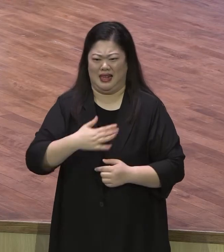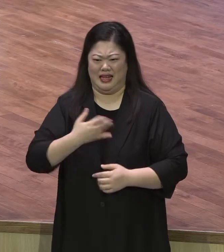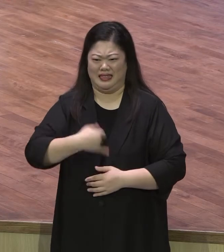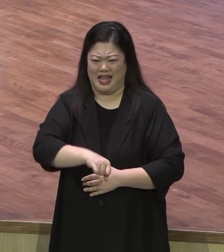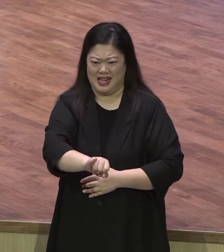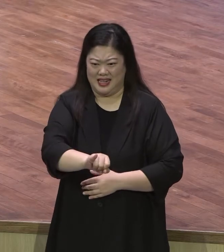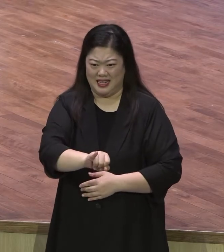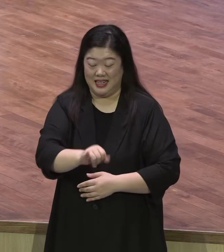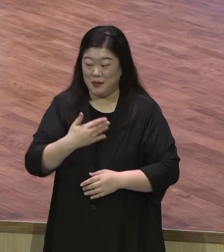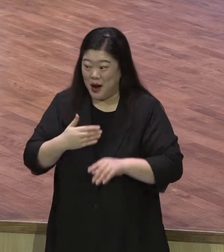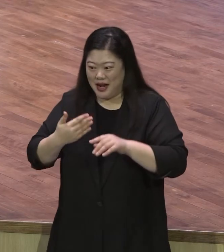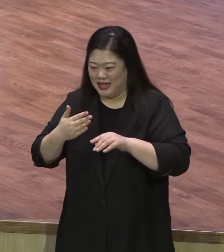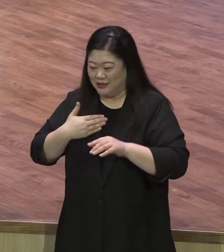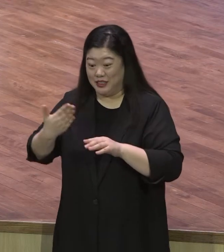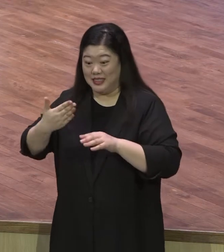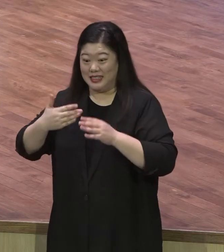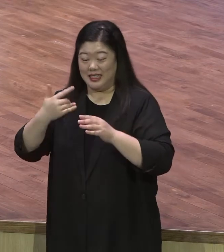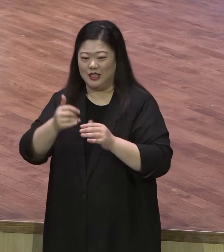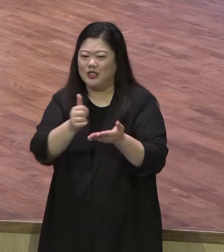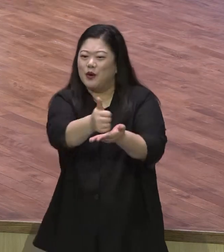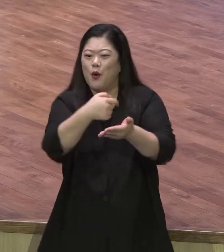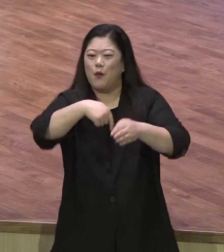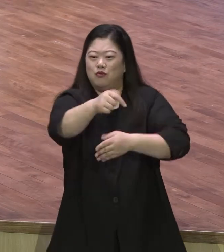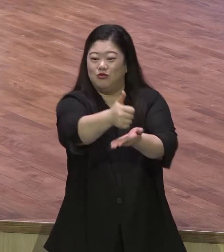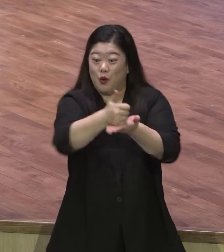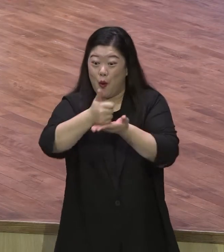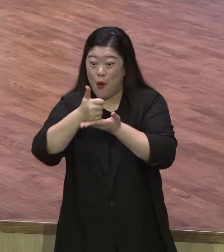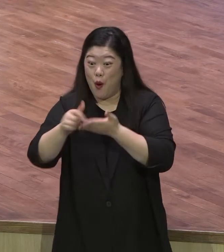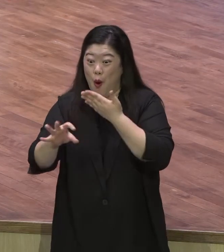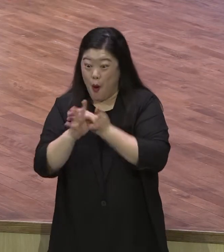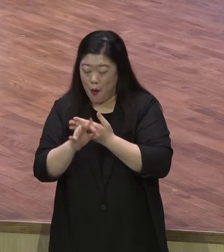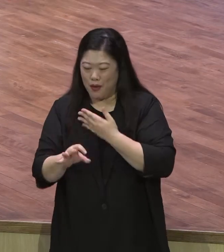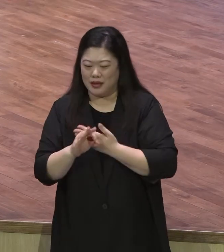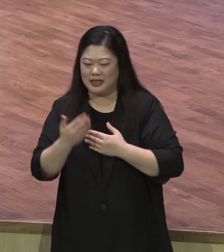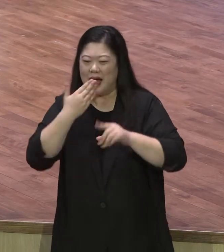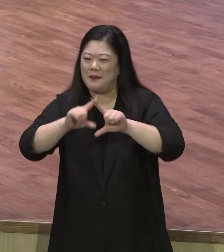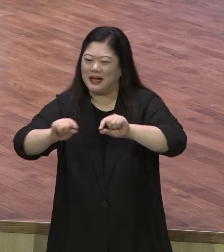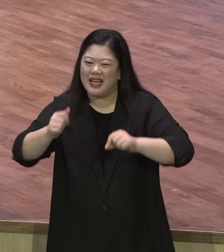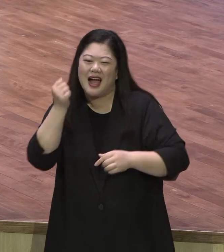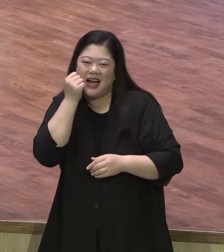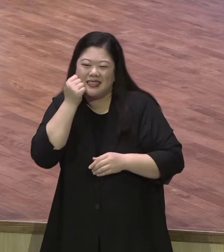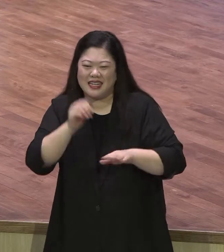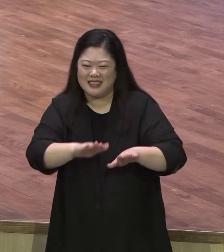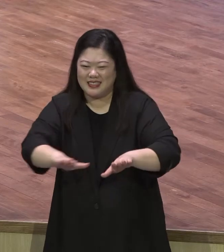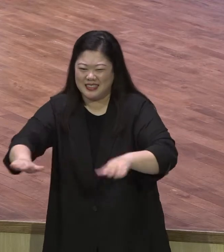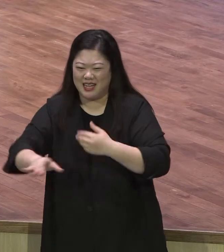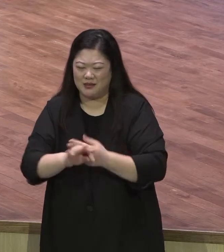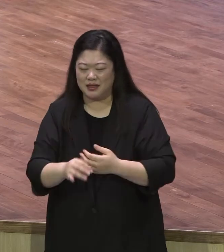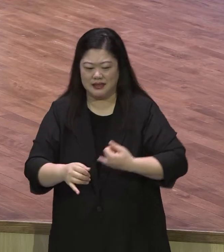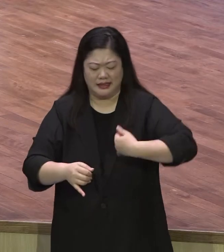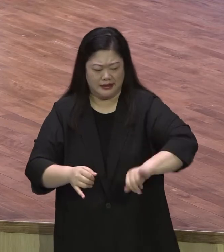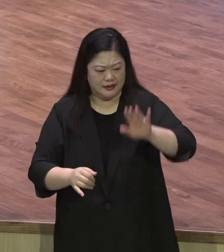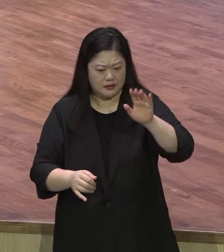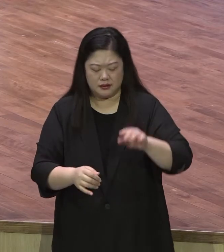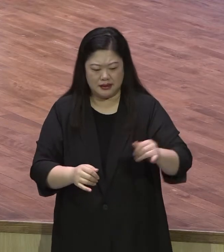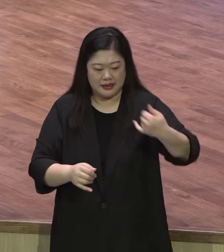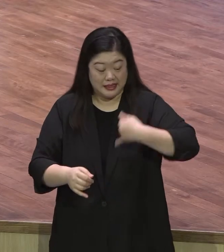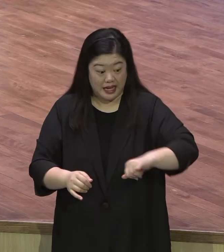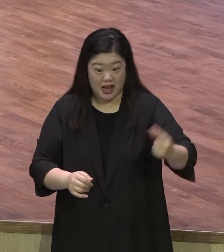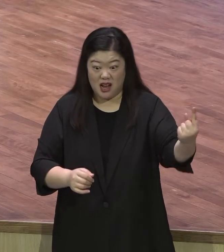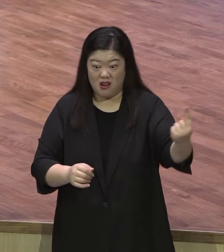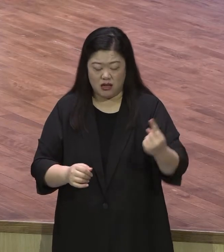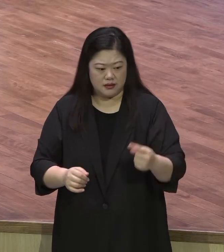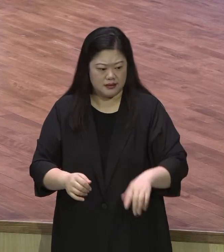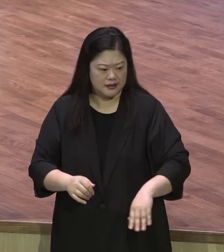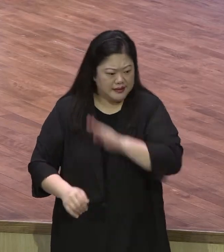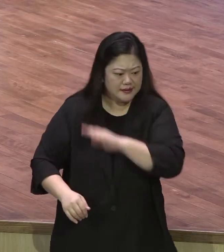마시는 채 놓잖아요 그 평소에도 안 붙은 음식이 있으니까 막 손이 가요 손이가 내가 미리 이야기해야 돼요 손님은 네 끌적거리면 내